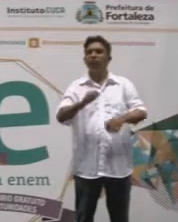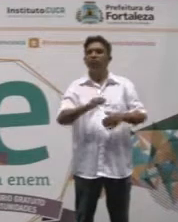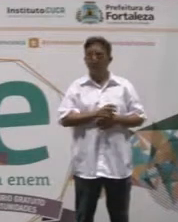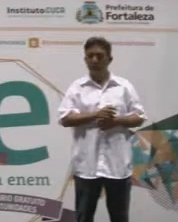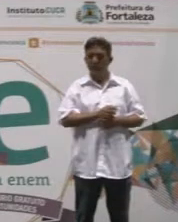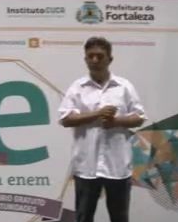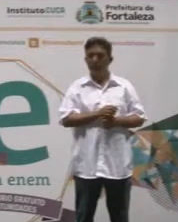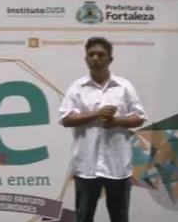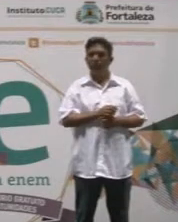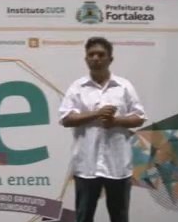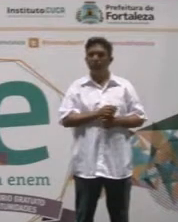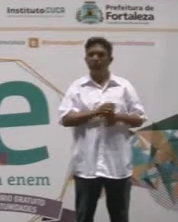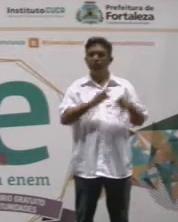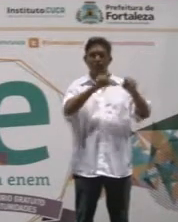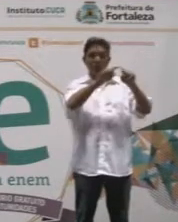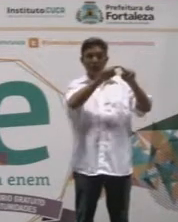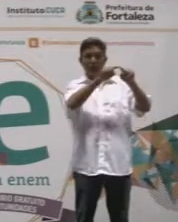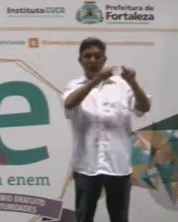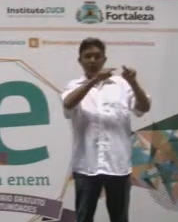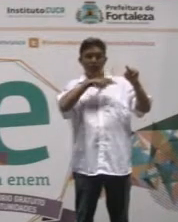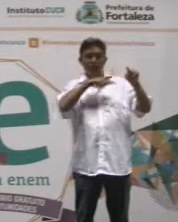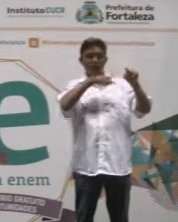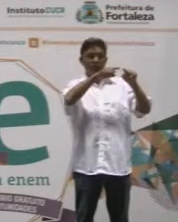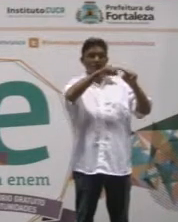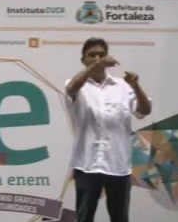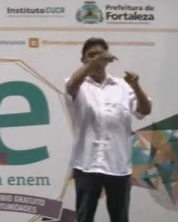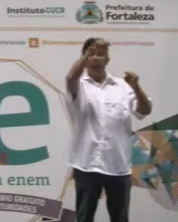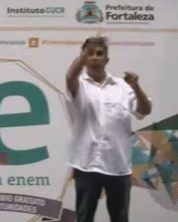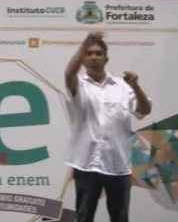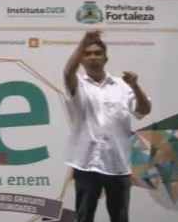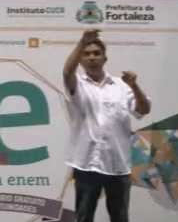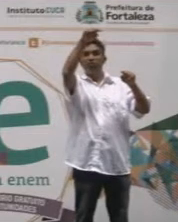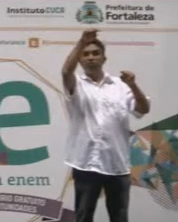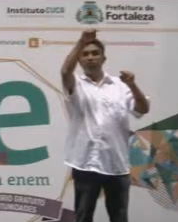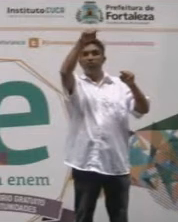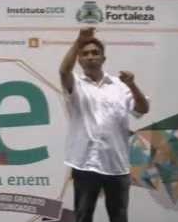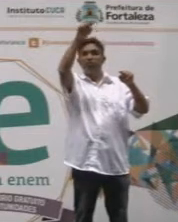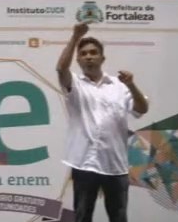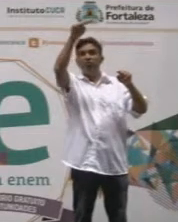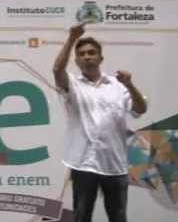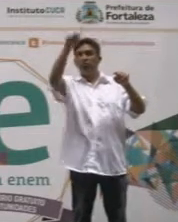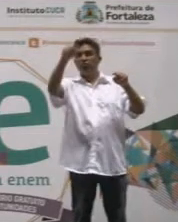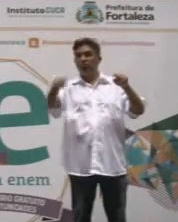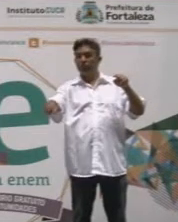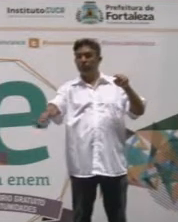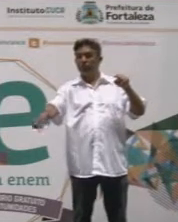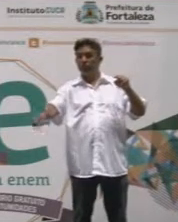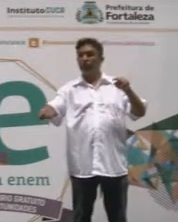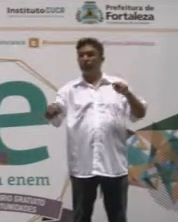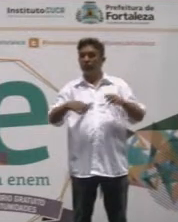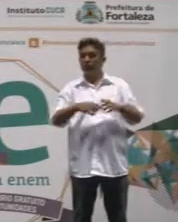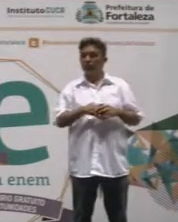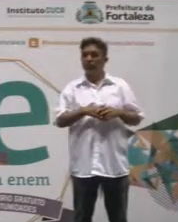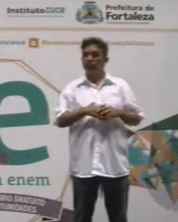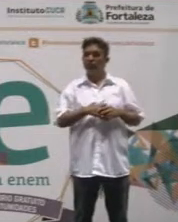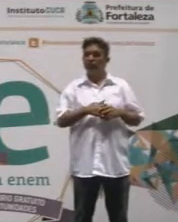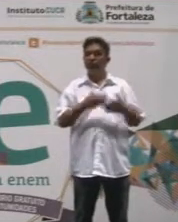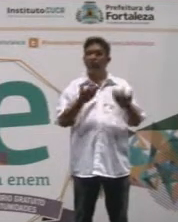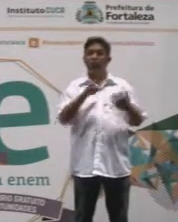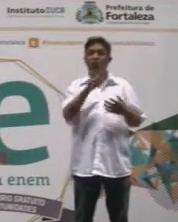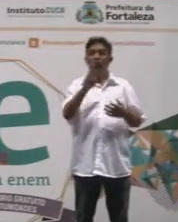Cai. O gráfico é assim, ó. Grande, bico médio e bico pequeno. Entenderam? Essa